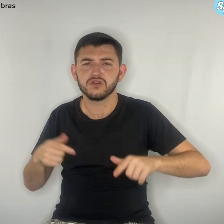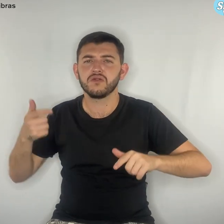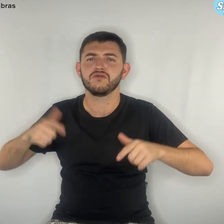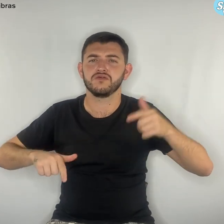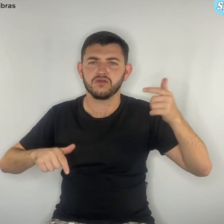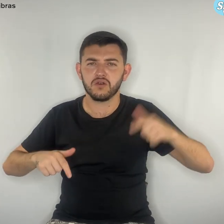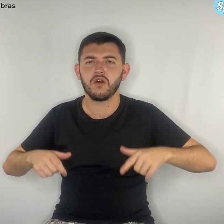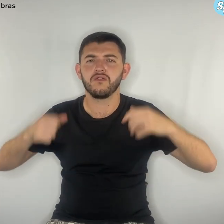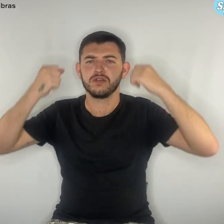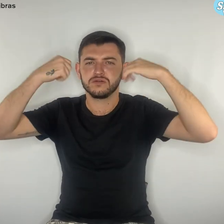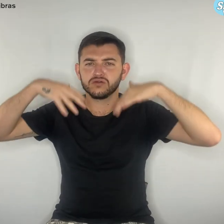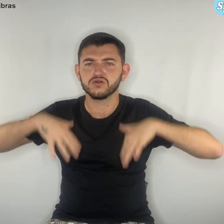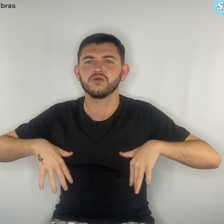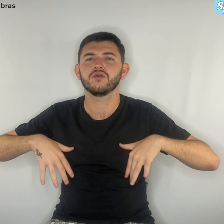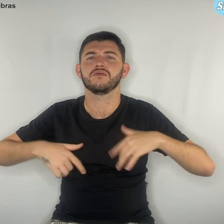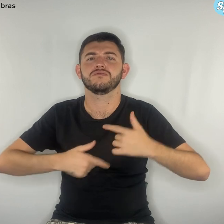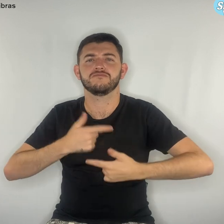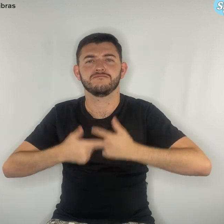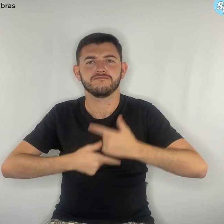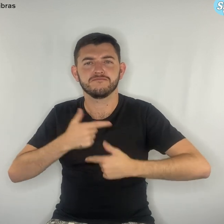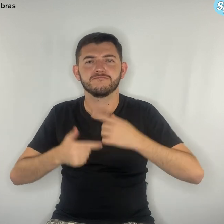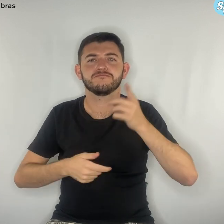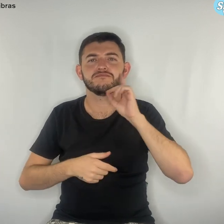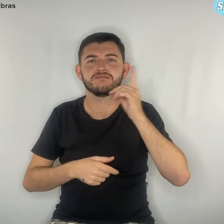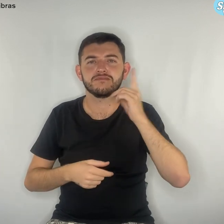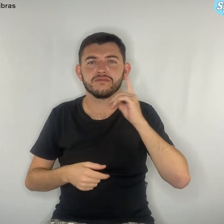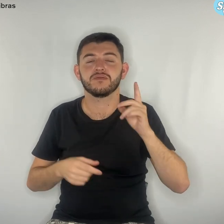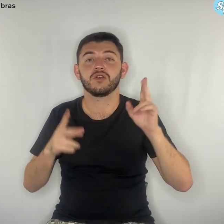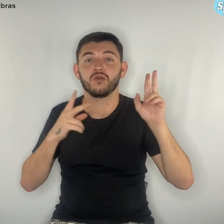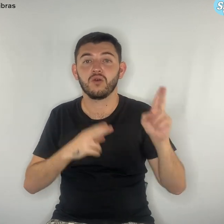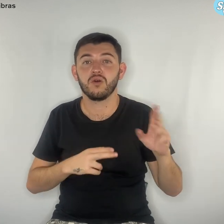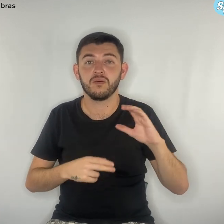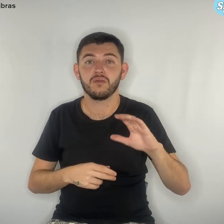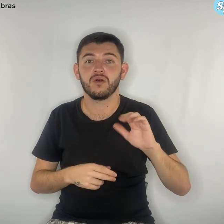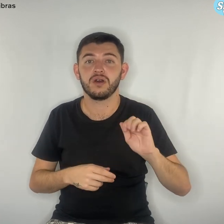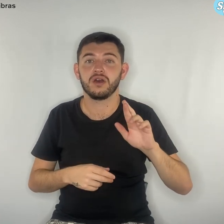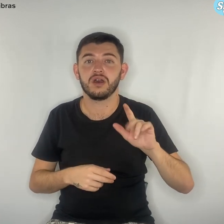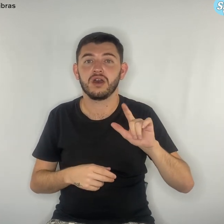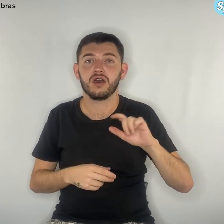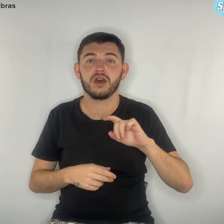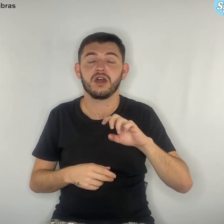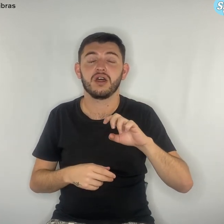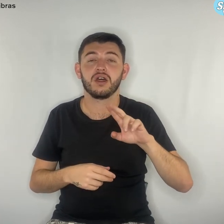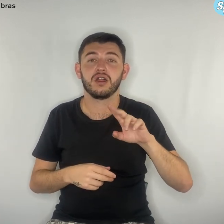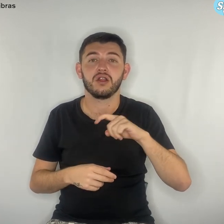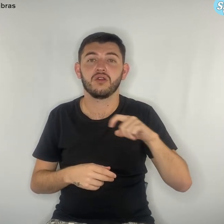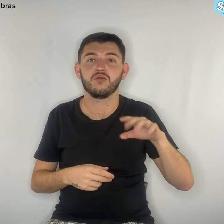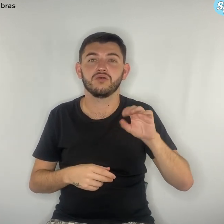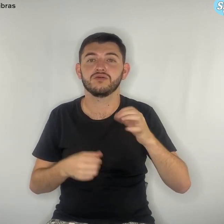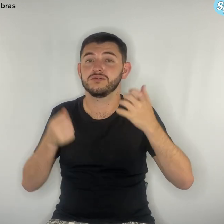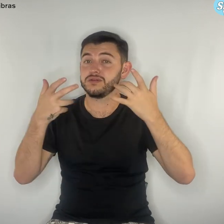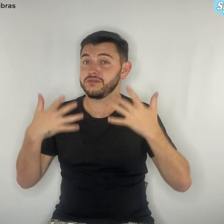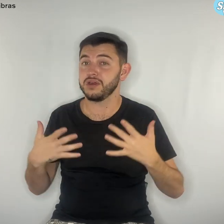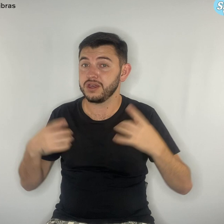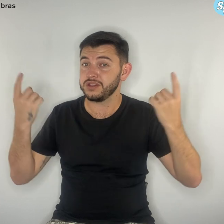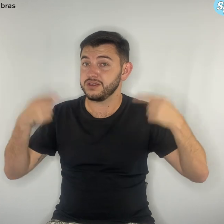dias para, como diria Carluxo, disputar a narrativa e vender